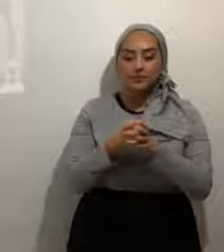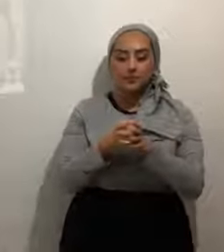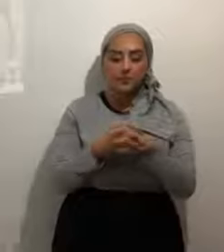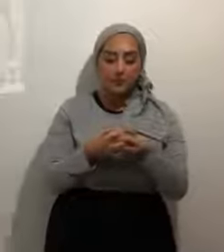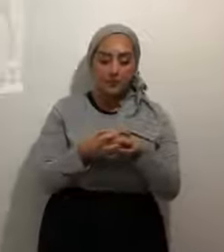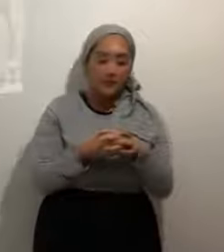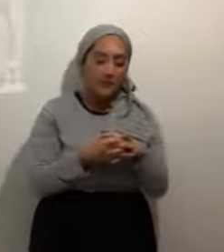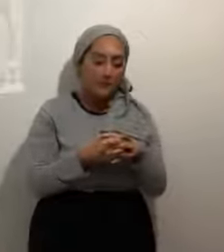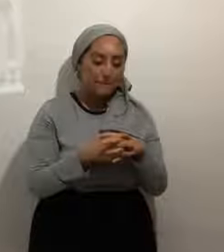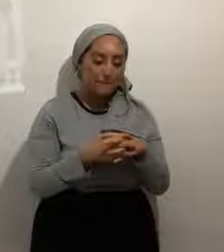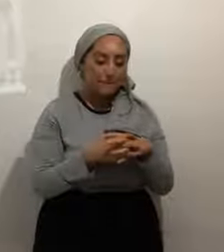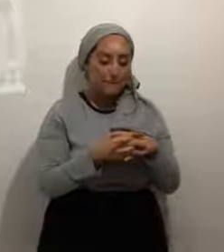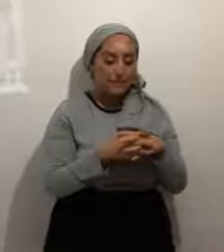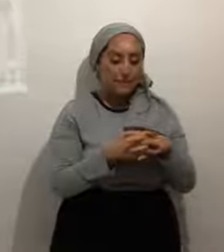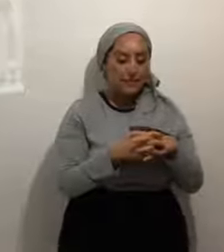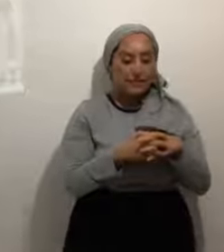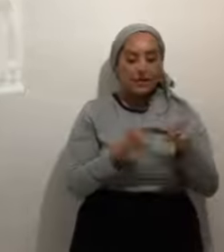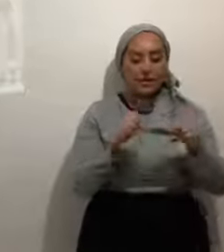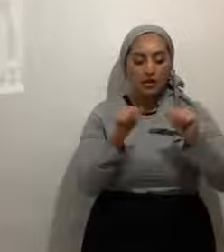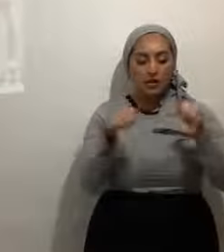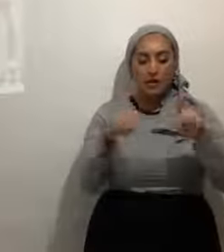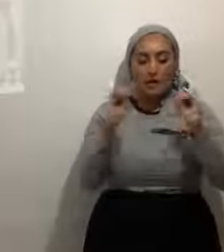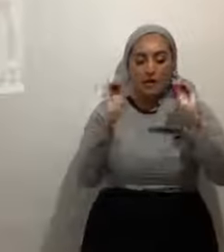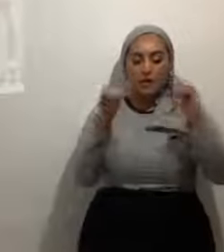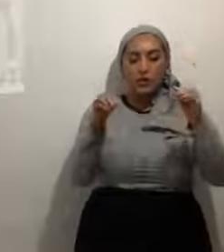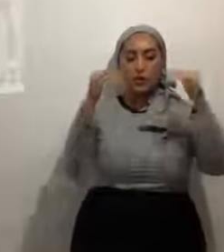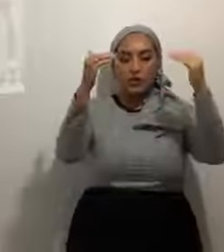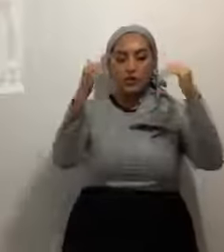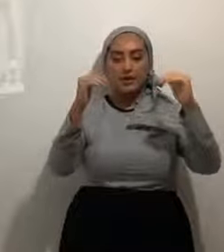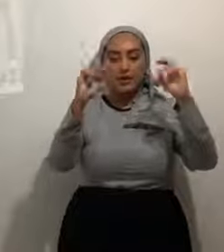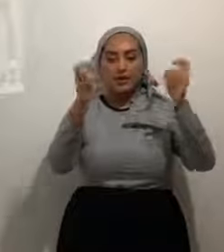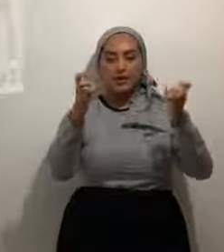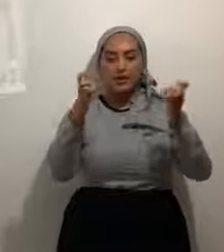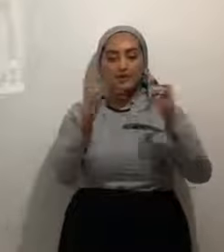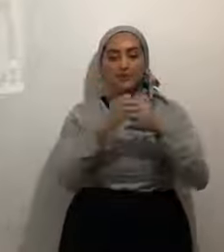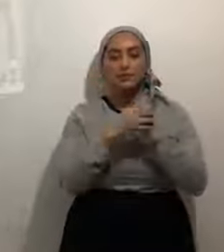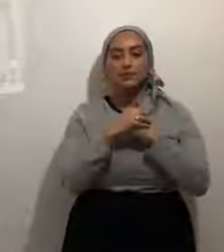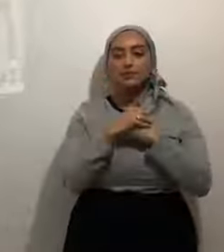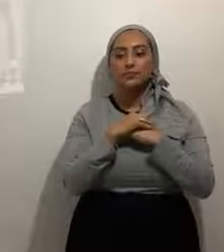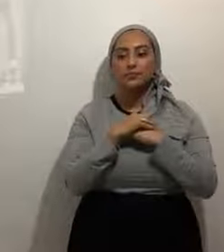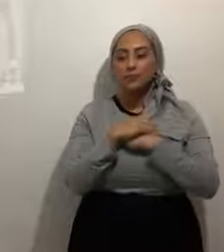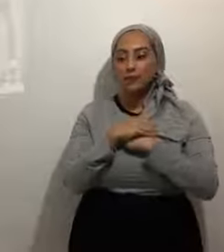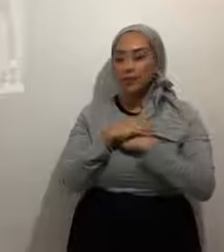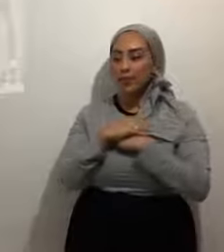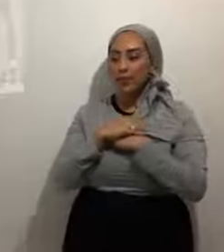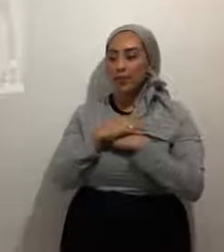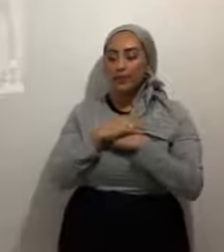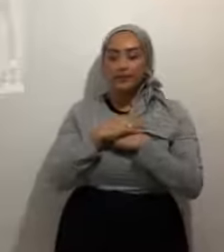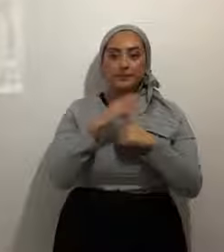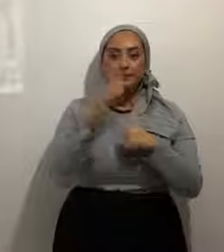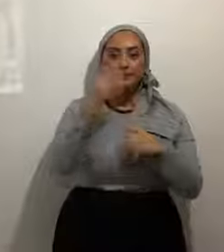Salmo 121, pero le puedes poner como subtítulo ahí con tu pluma, tu lapicero, Elohim